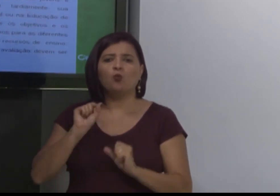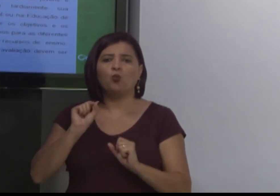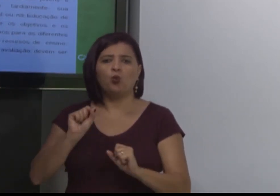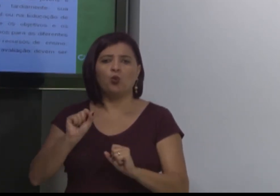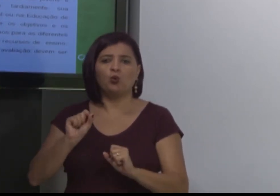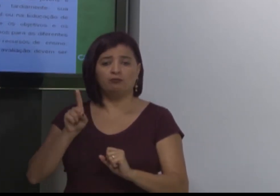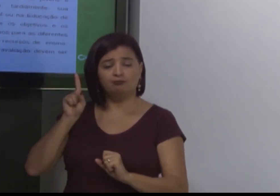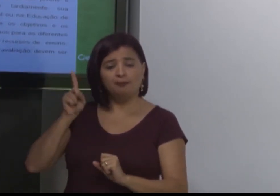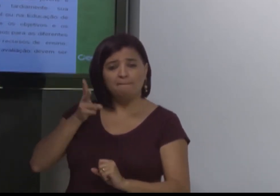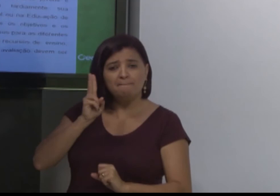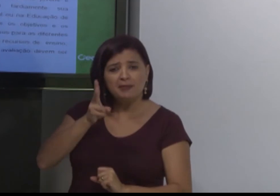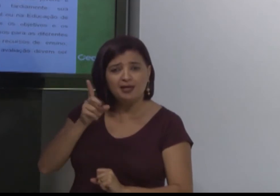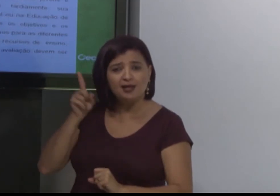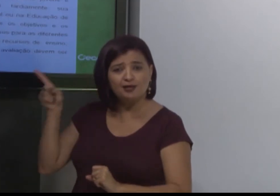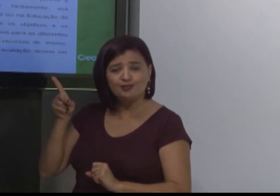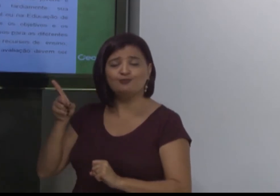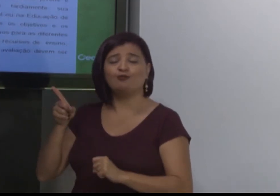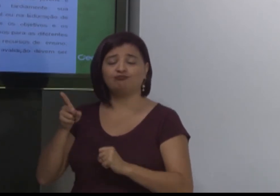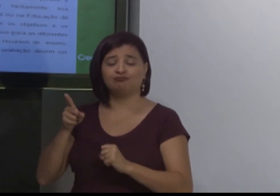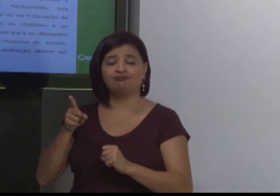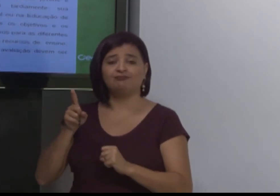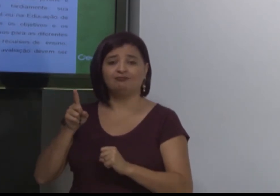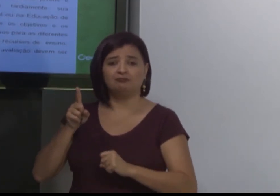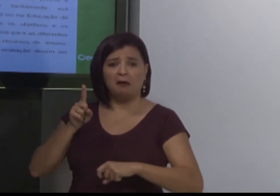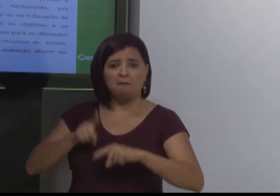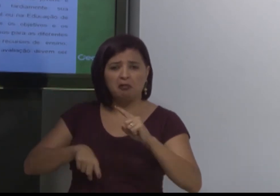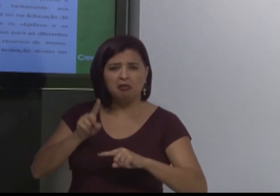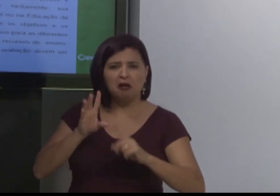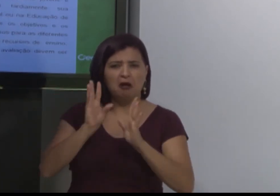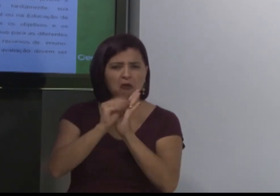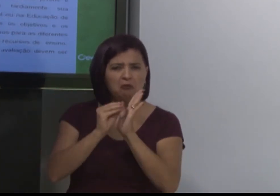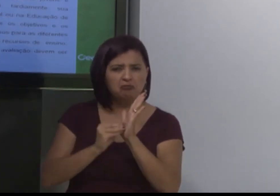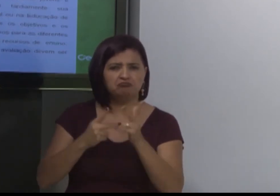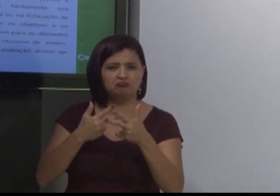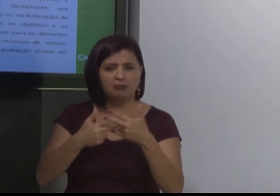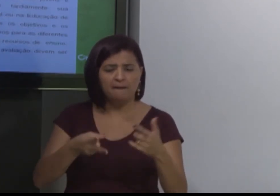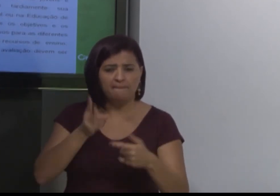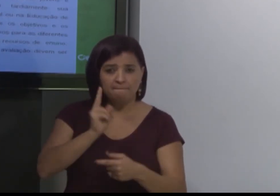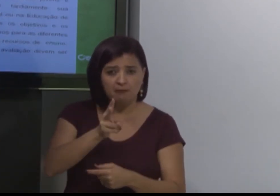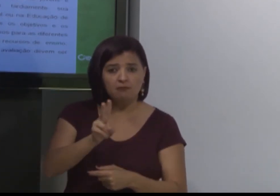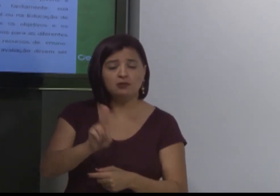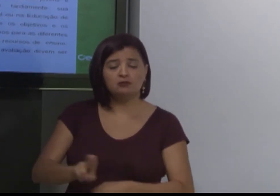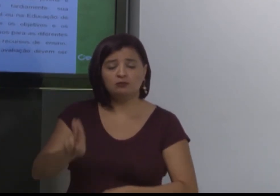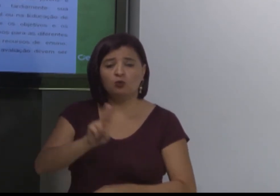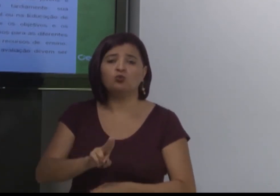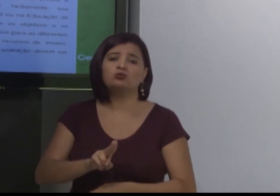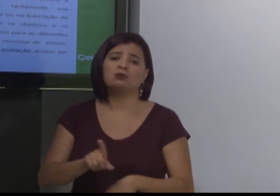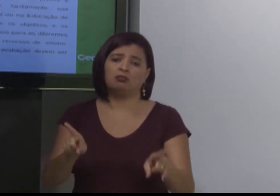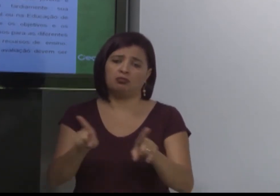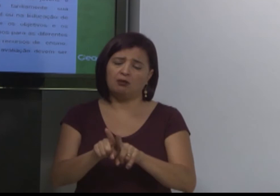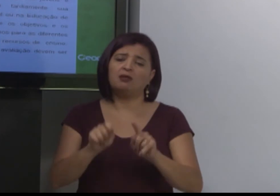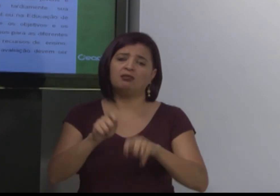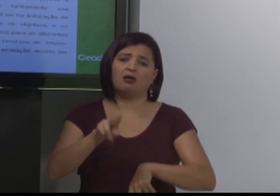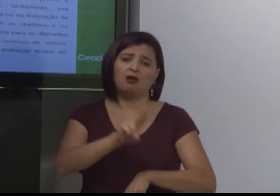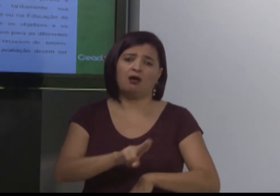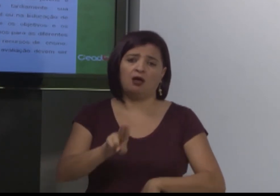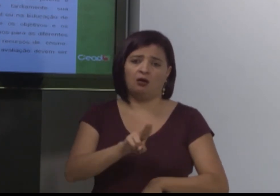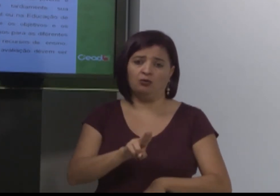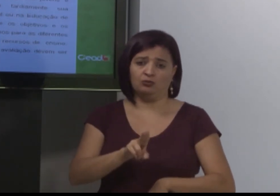Então, eu tenho materiais, conteúdos, o que eu vou utilizar com o meu aluno, de 0 a 6